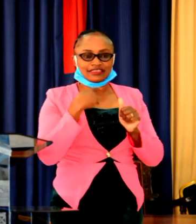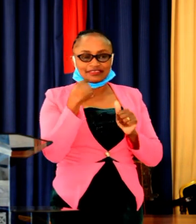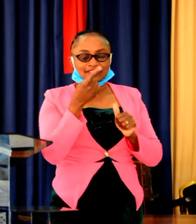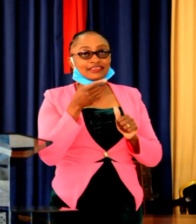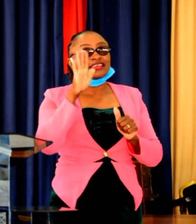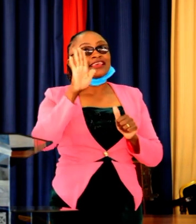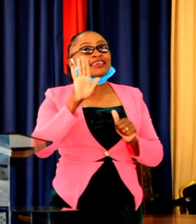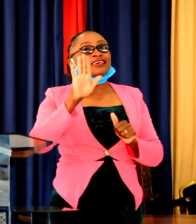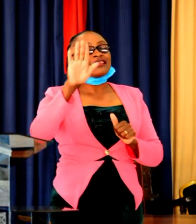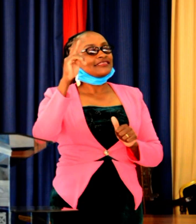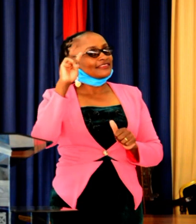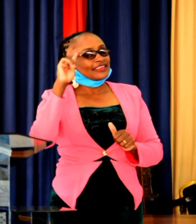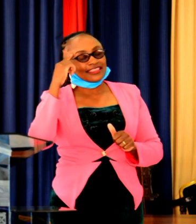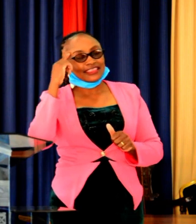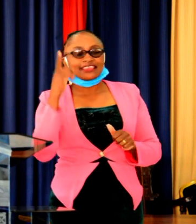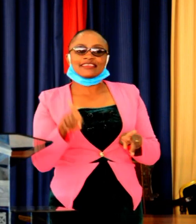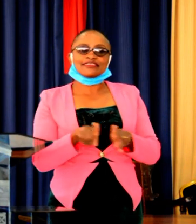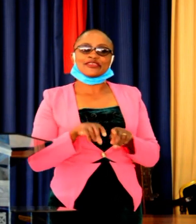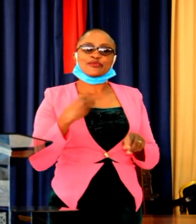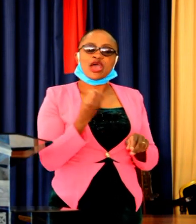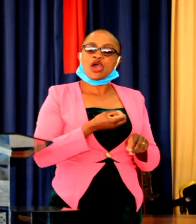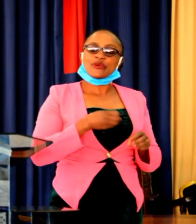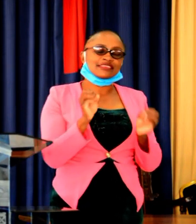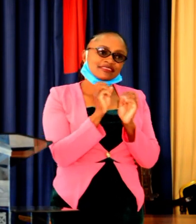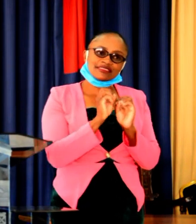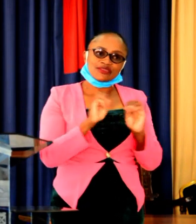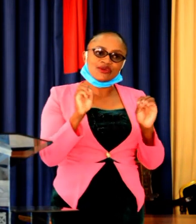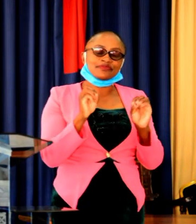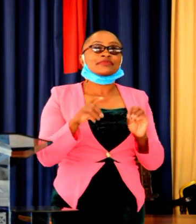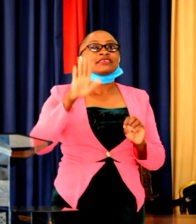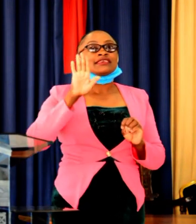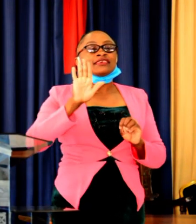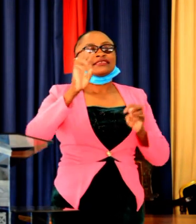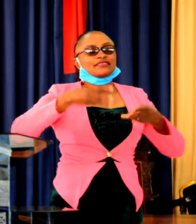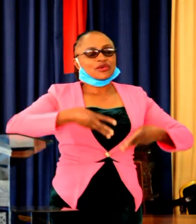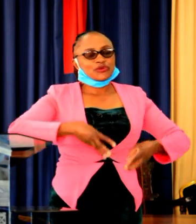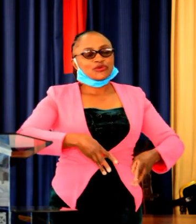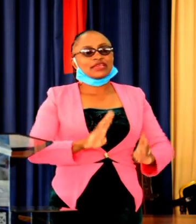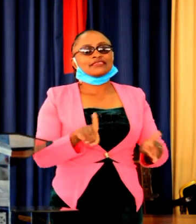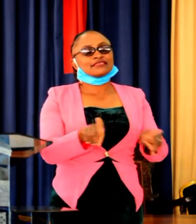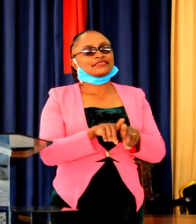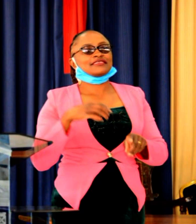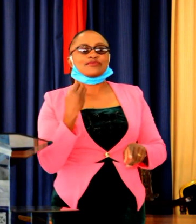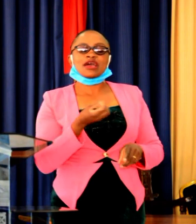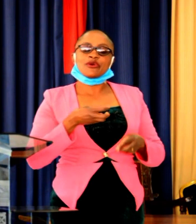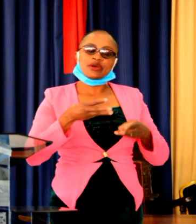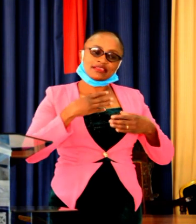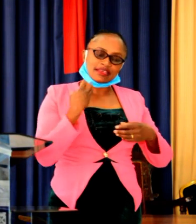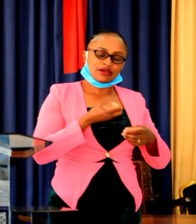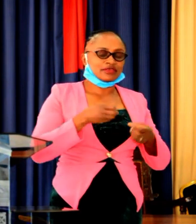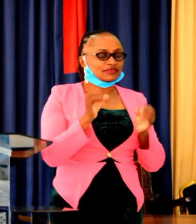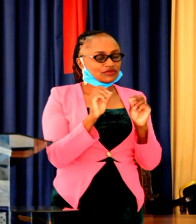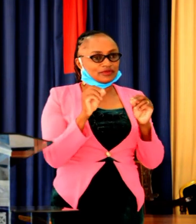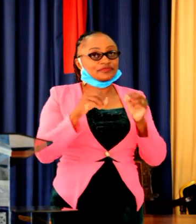mawazo yake si kama yetu, njia zake si kama zetu, bingu